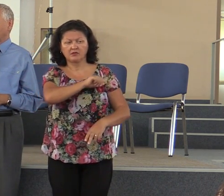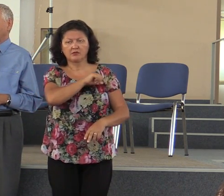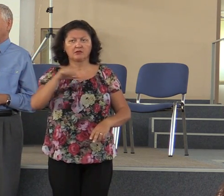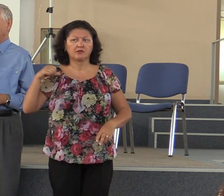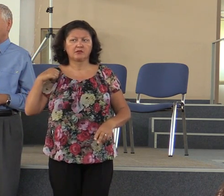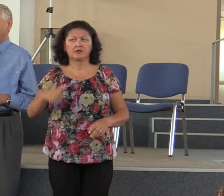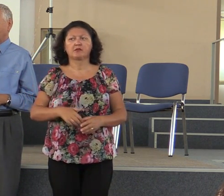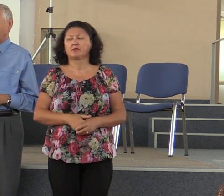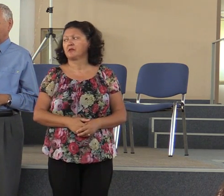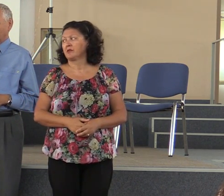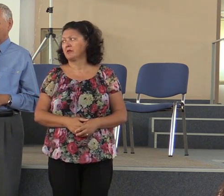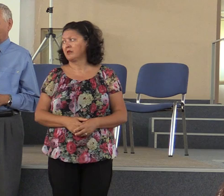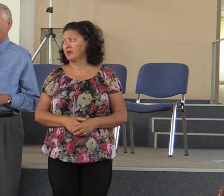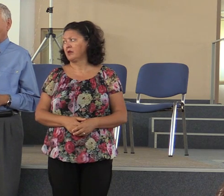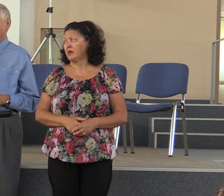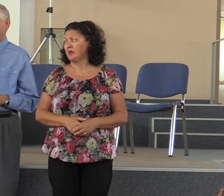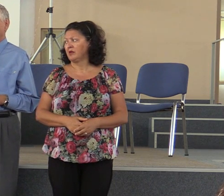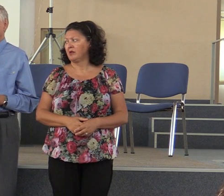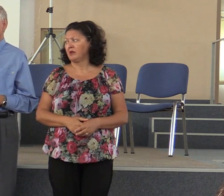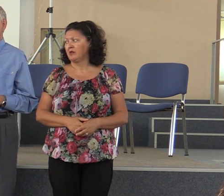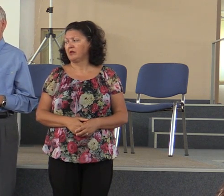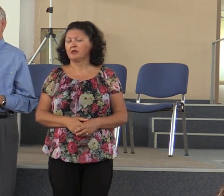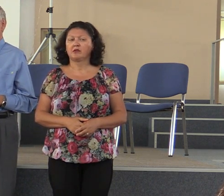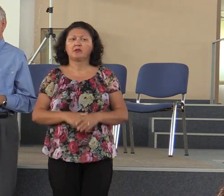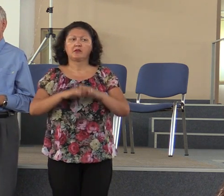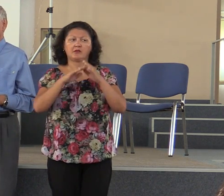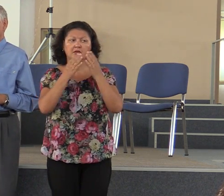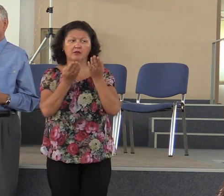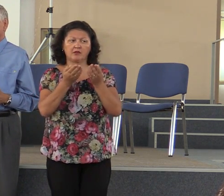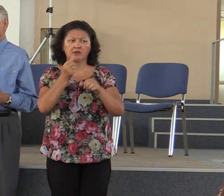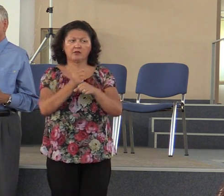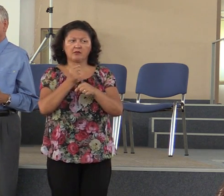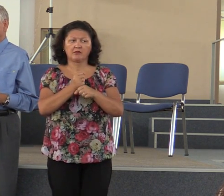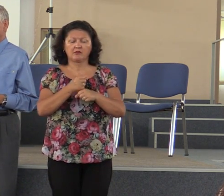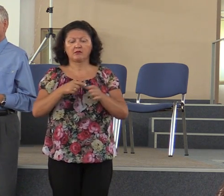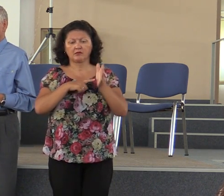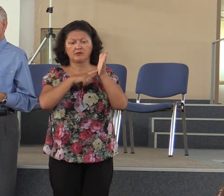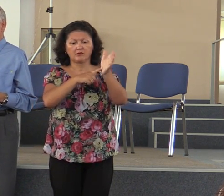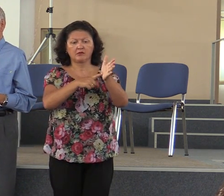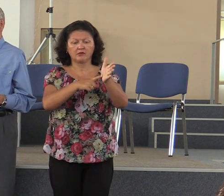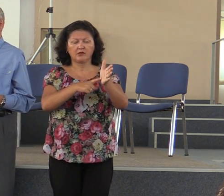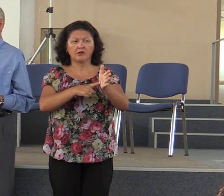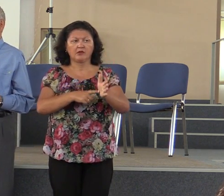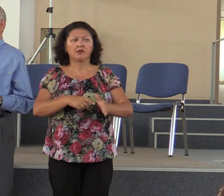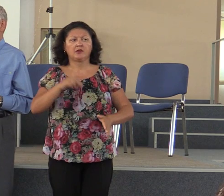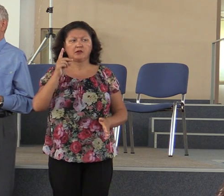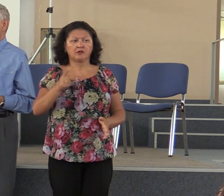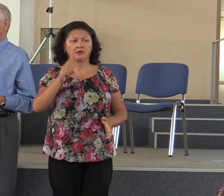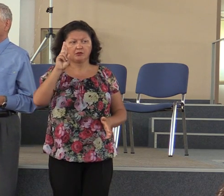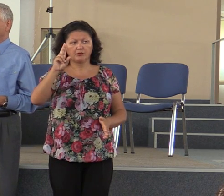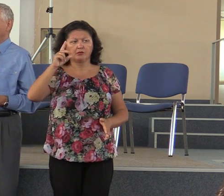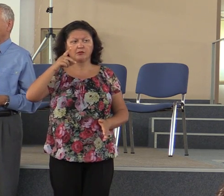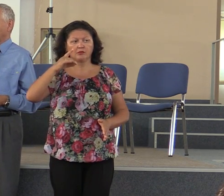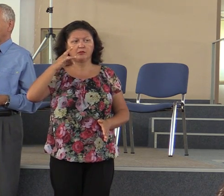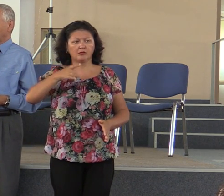Holy Spirit came and was with them. Și în Cartea Faptelor se arată că Duhul Sfânt a venit peste ei. It was